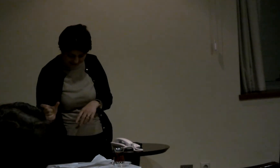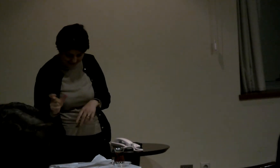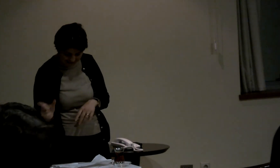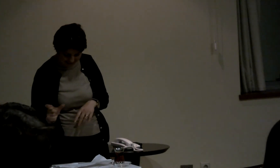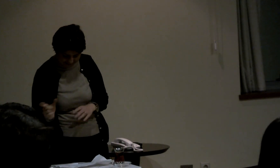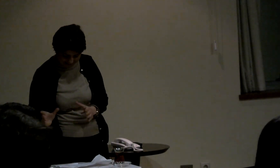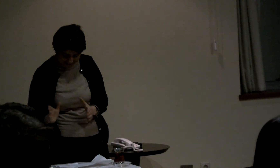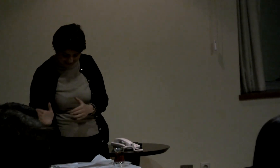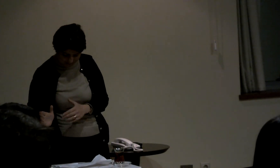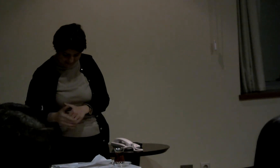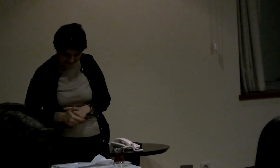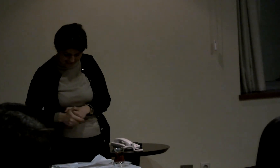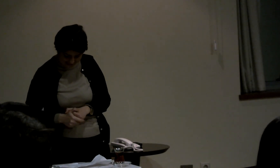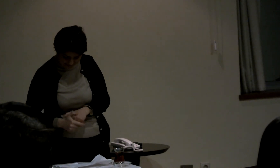Fazla hani detaya girmek istersen.